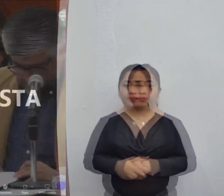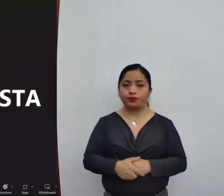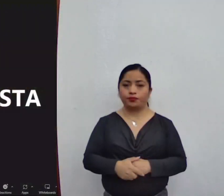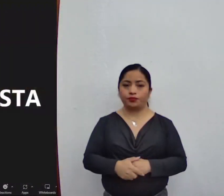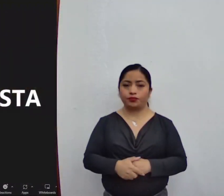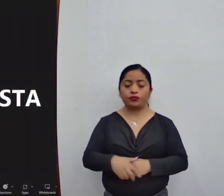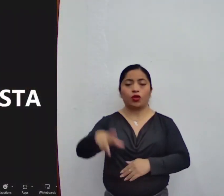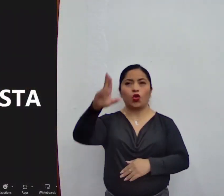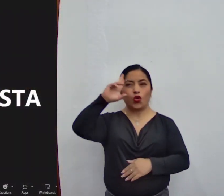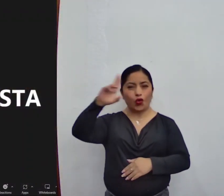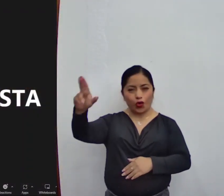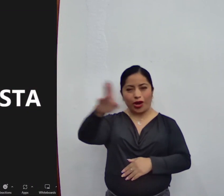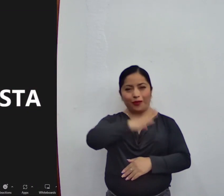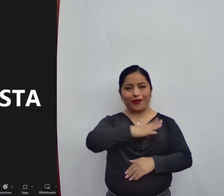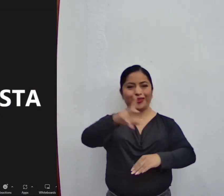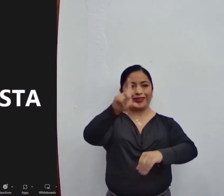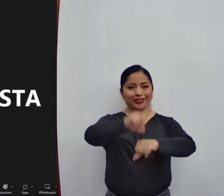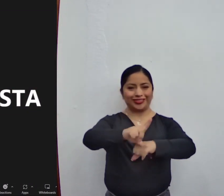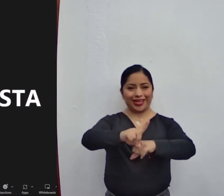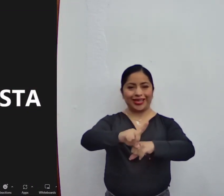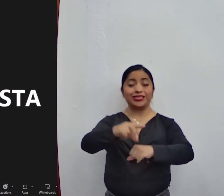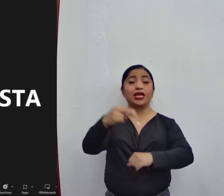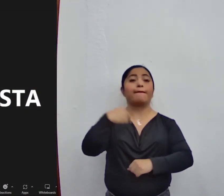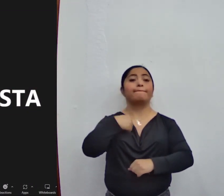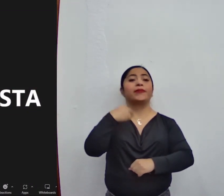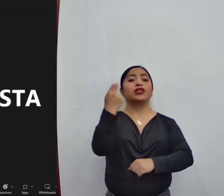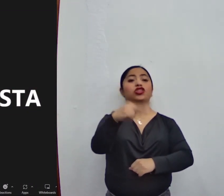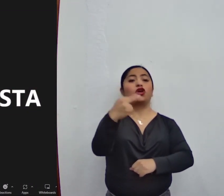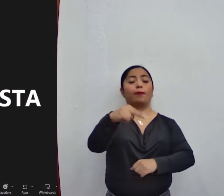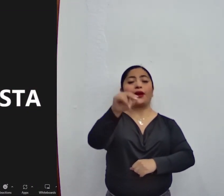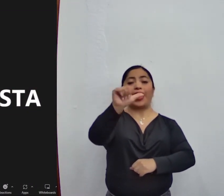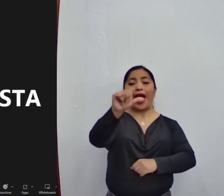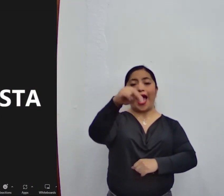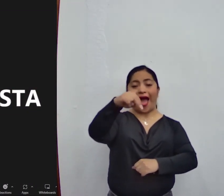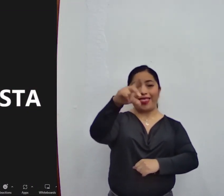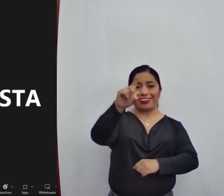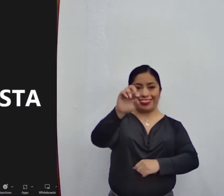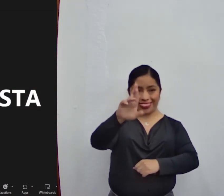Hola, buenos días. Mi nombre es Andrea Acosta.